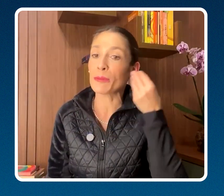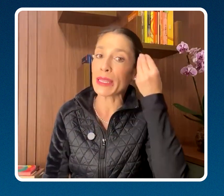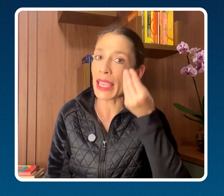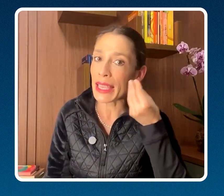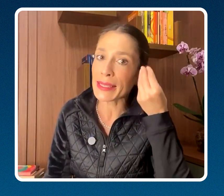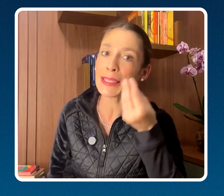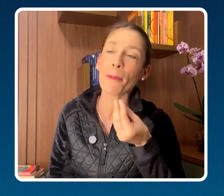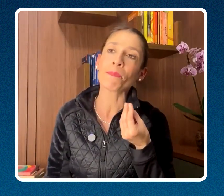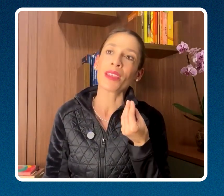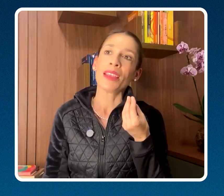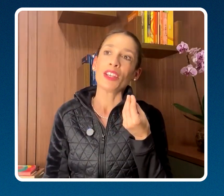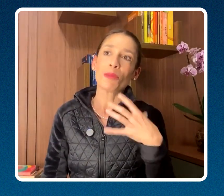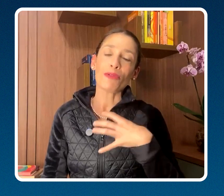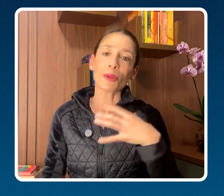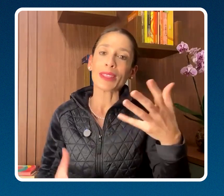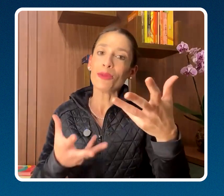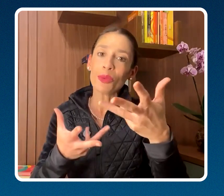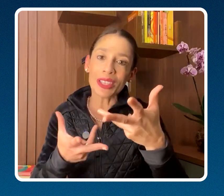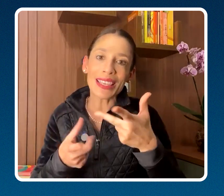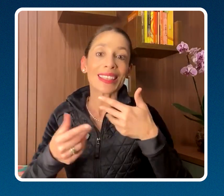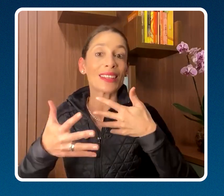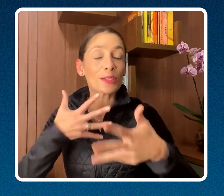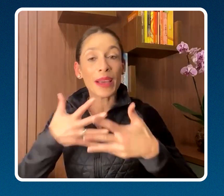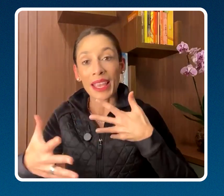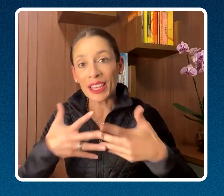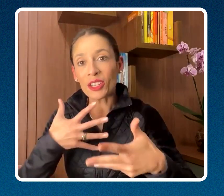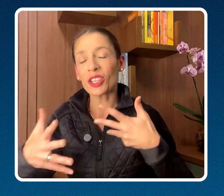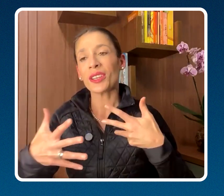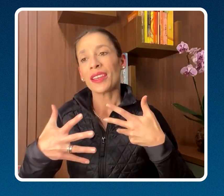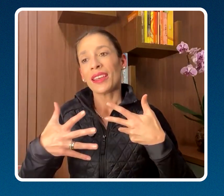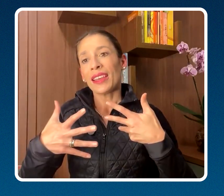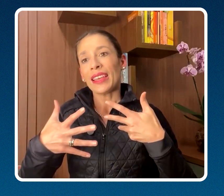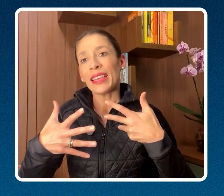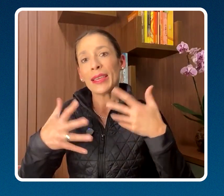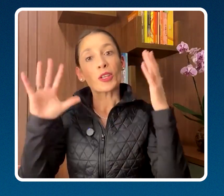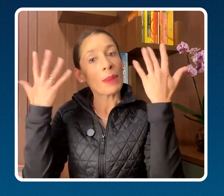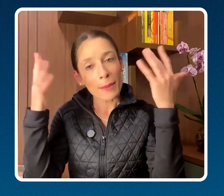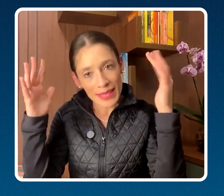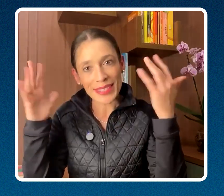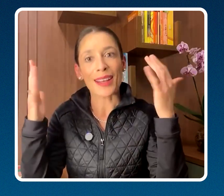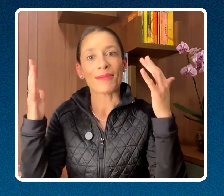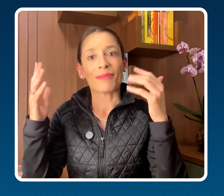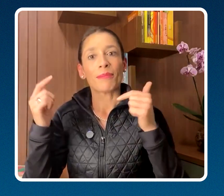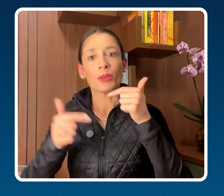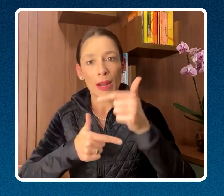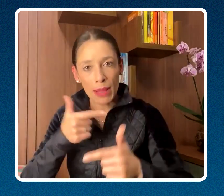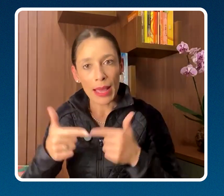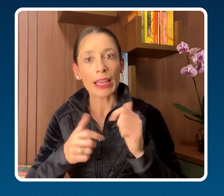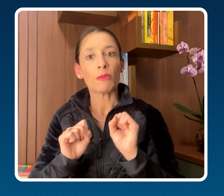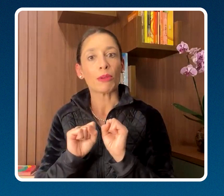a tua experiência de uma forma tão bonita, transparente, e te parabenizar